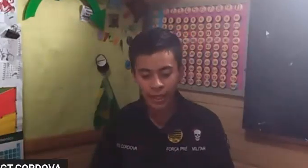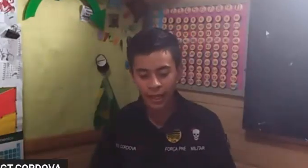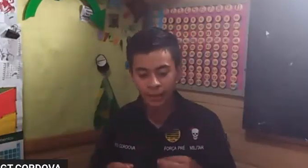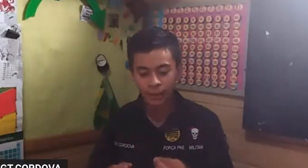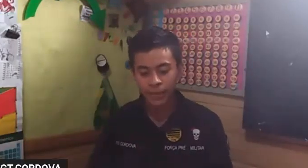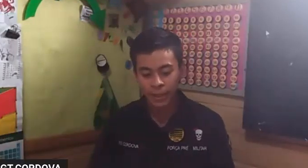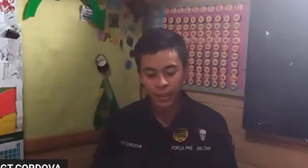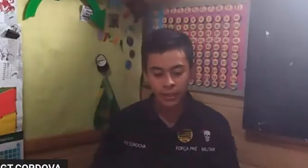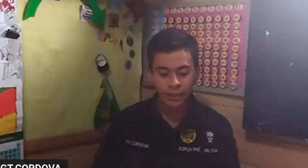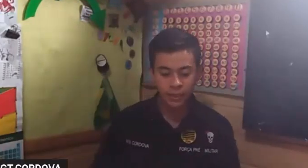poderá